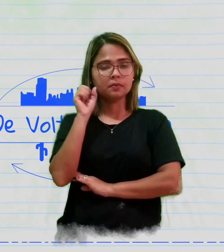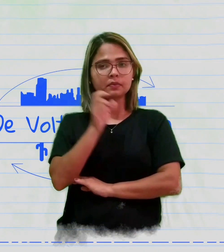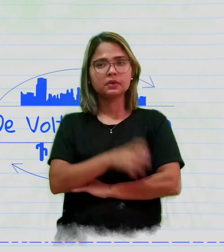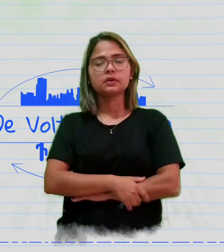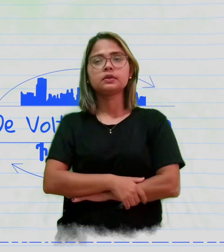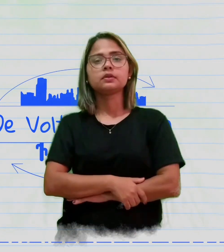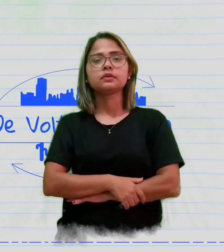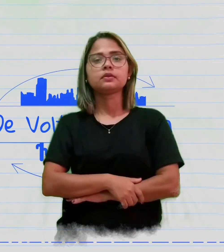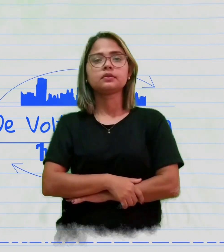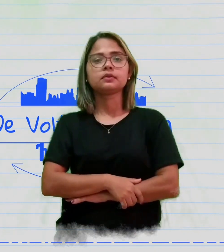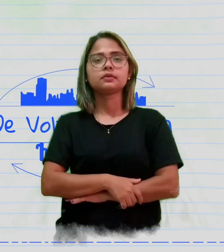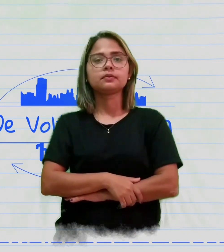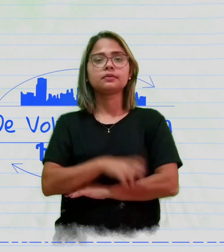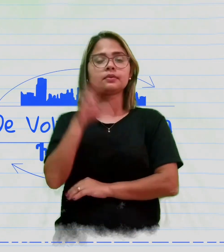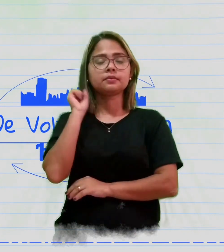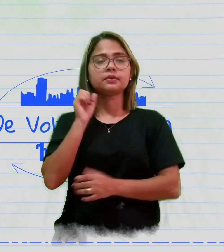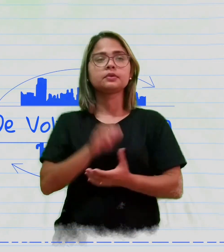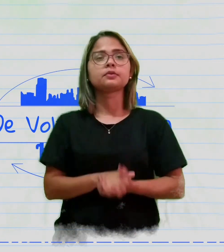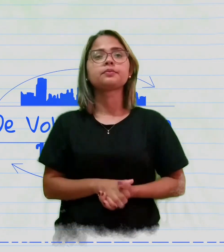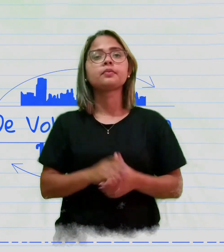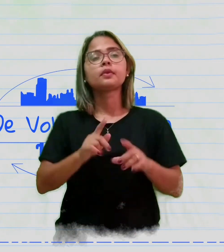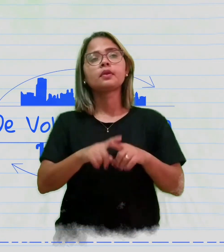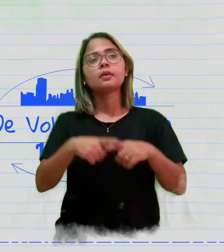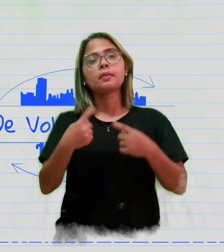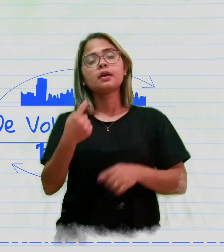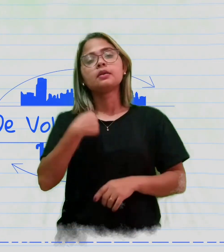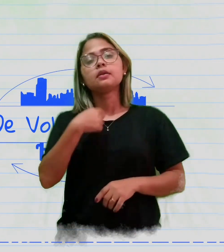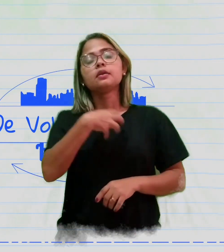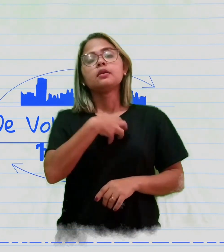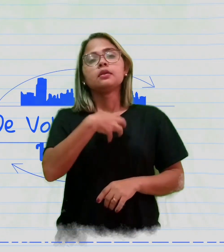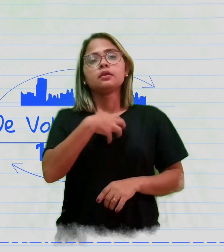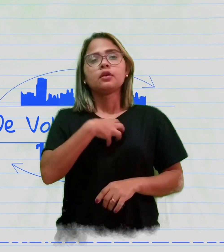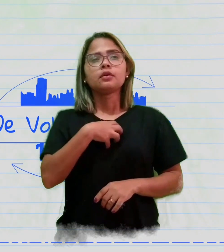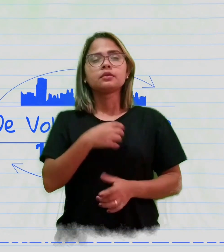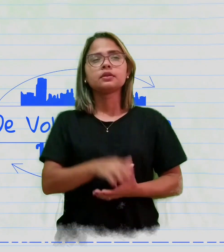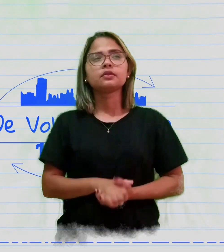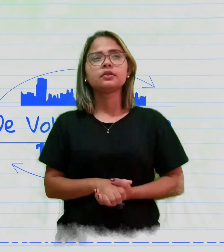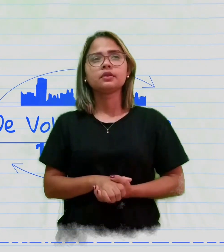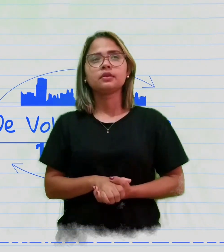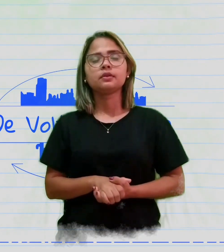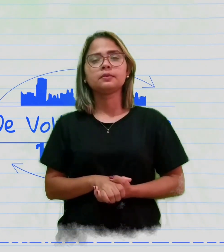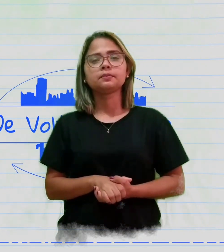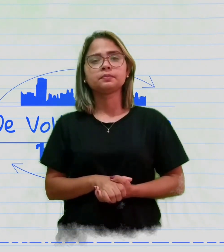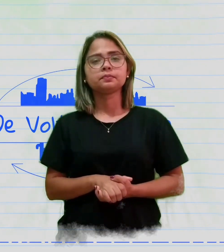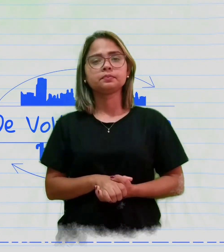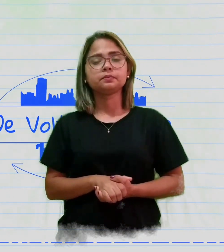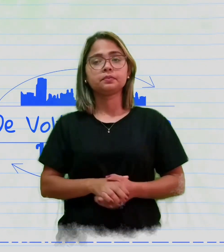e tal, aquela coisa da borboletinha que combina. E vai subindo. Aí vem o fogo que tá assim, uma paixão...